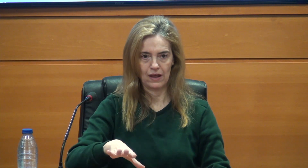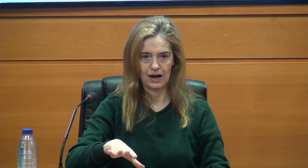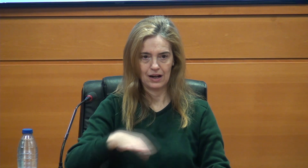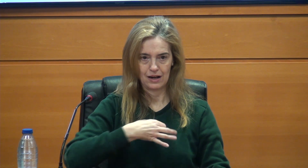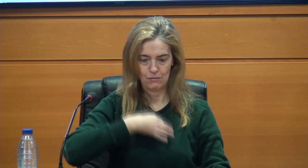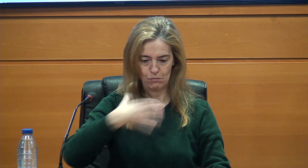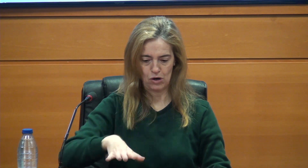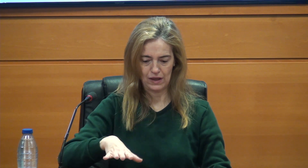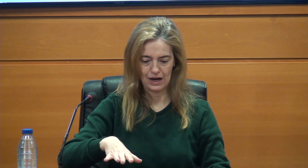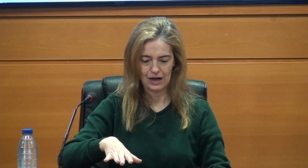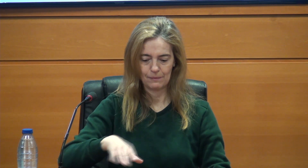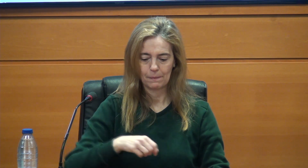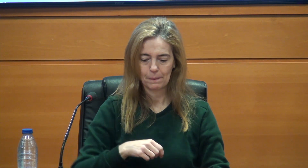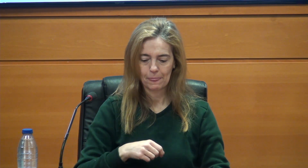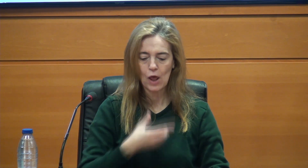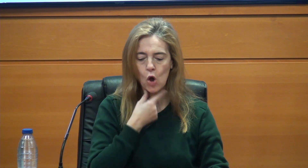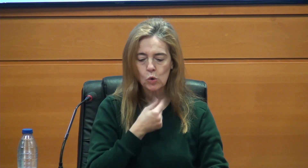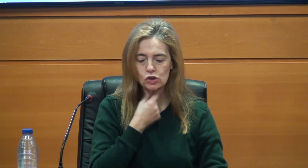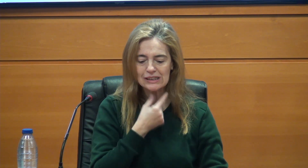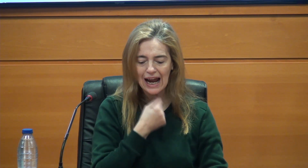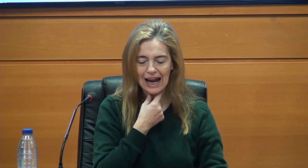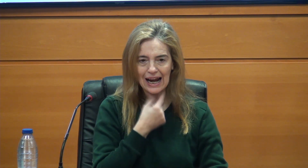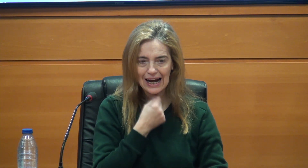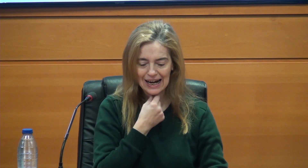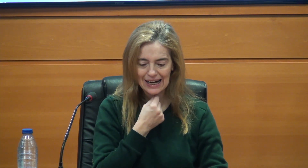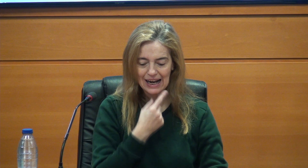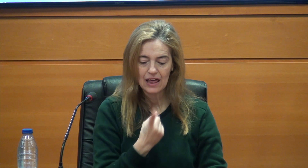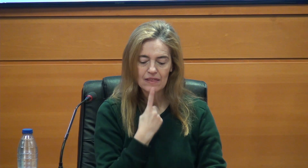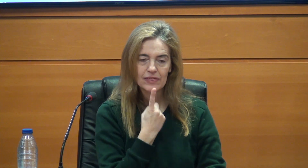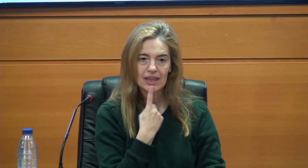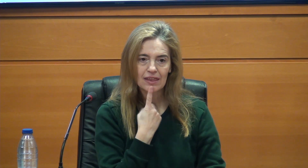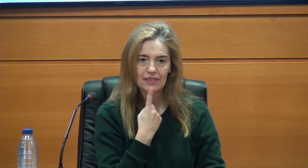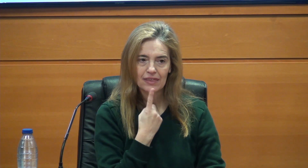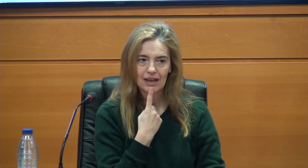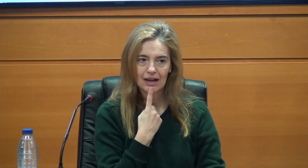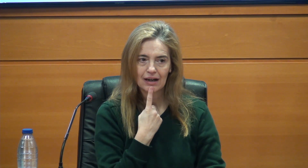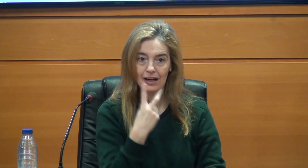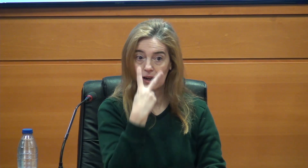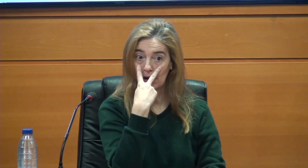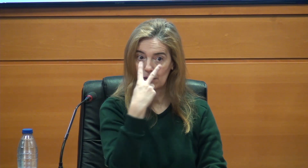yo poder gustar decir ver